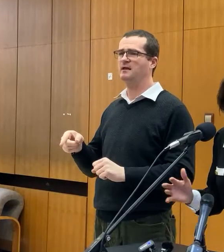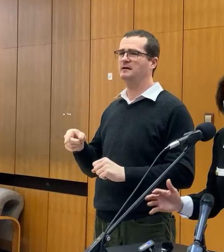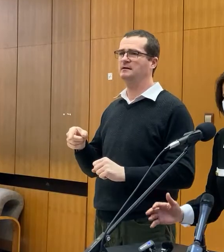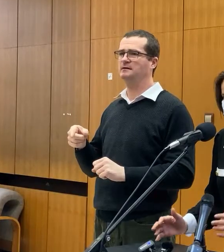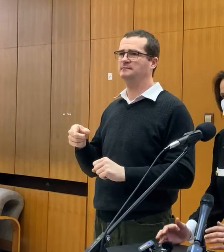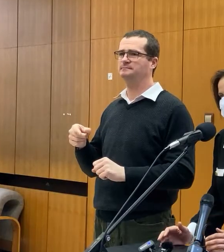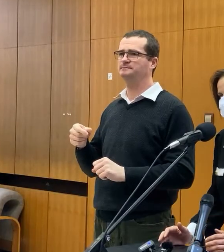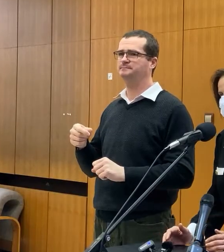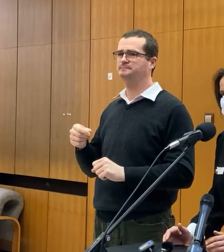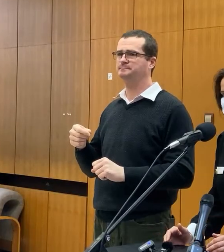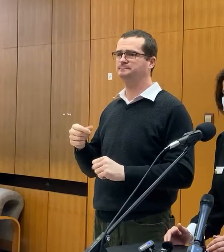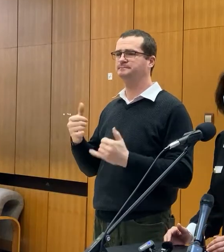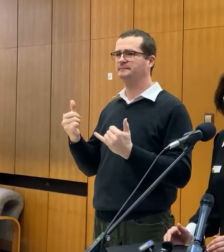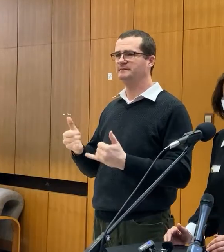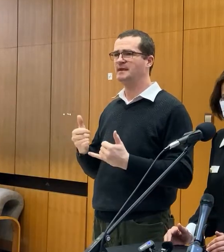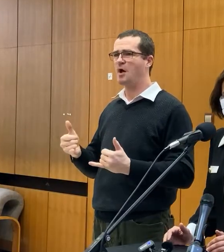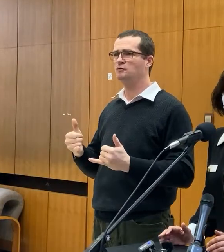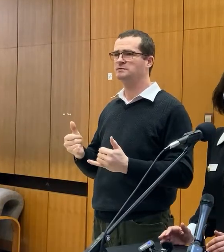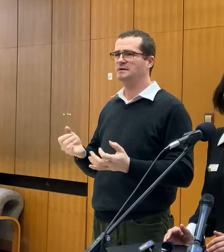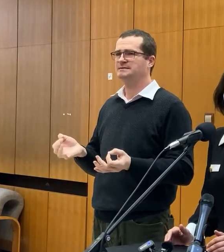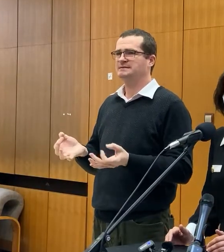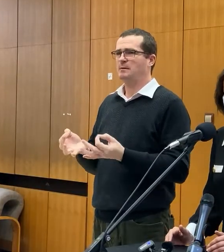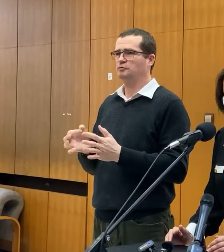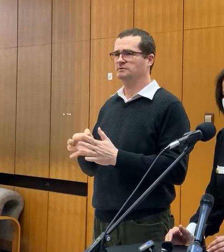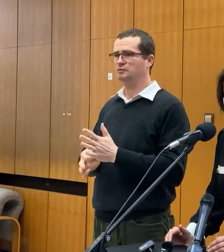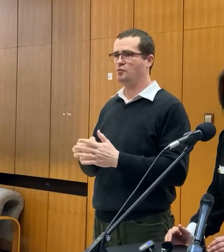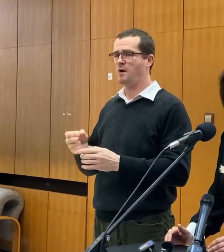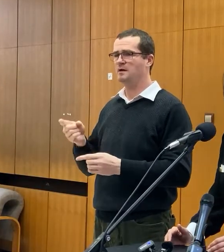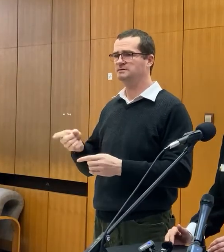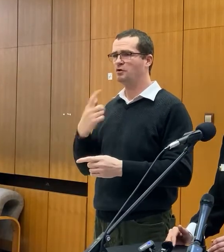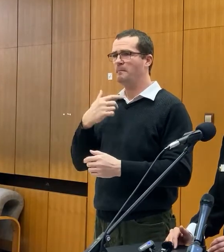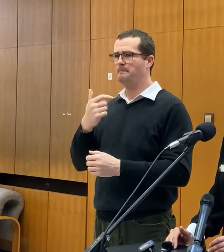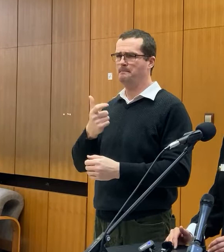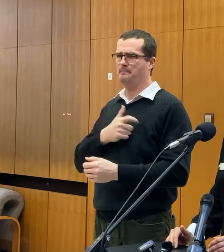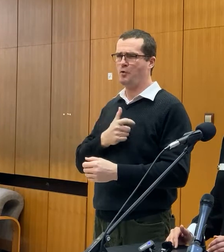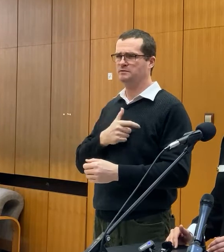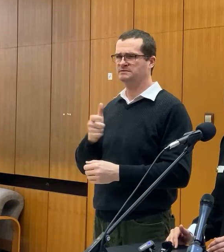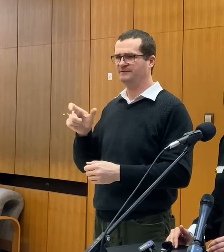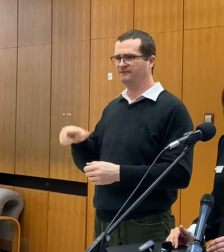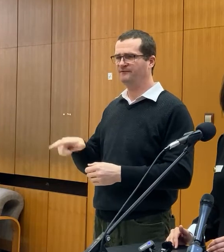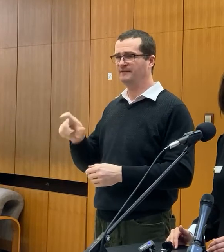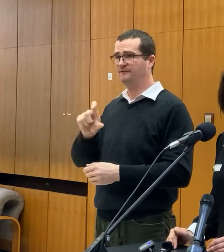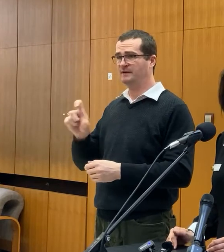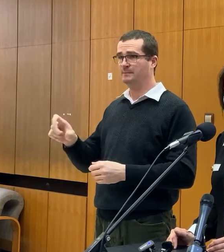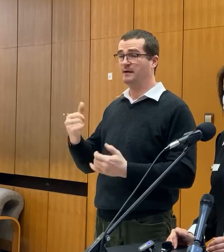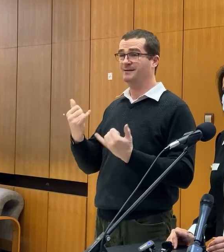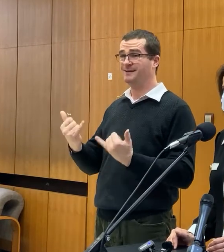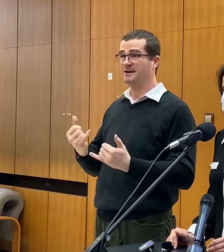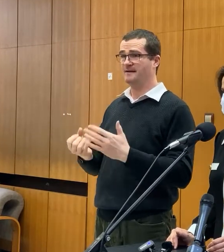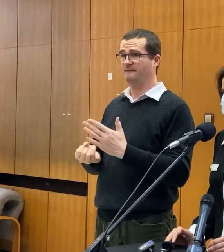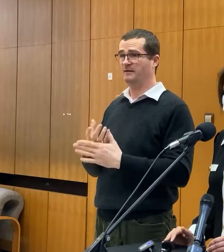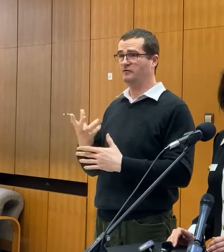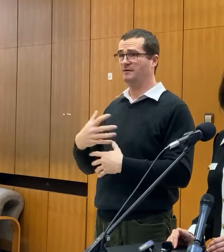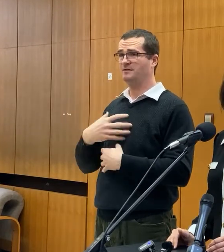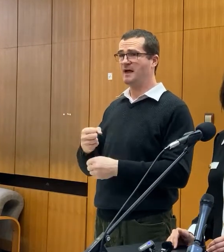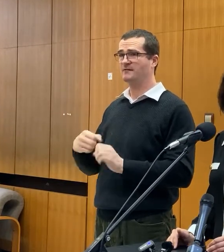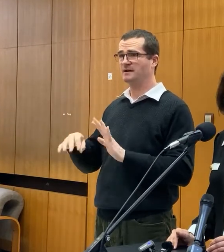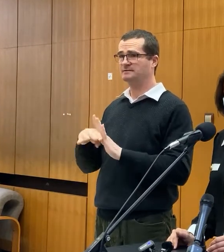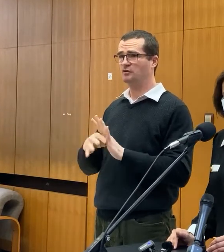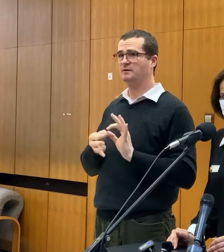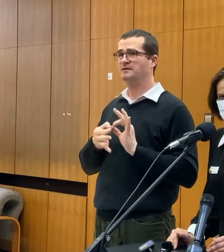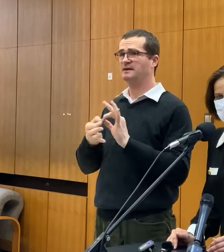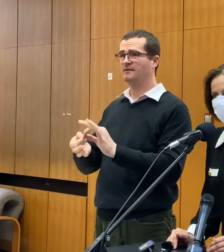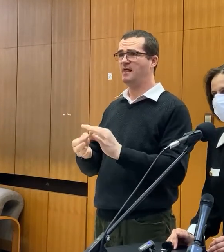Povedala, že naozaj ozdraviť, ak sa jedná o poctivých podnikateľov. Teraz sme vlastne vytvorili v tomto návrhu zákona už